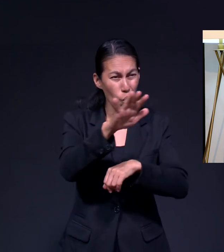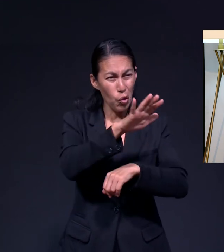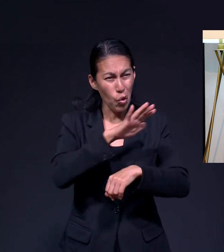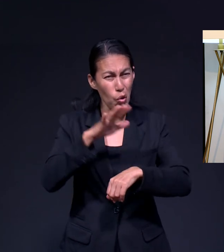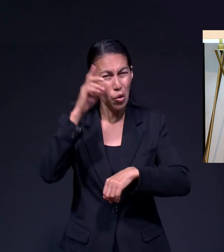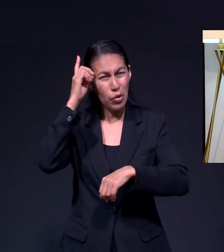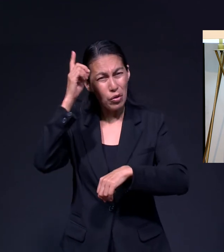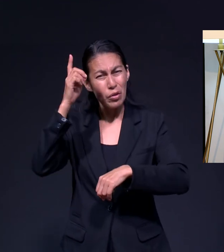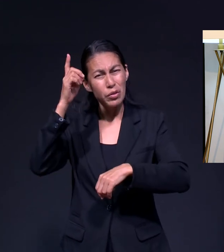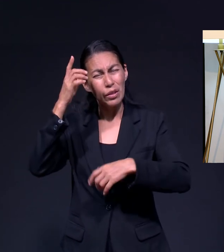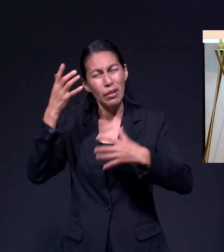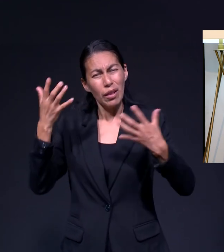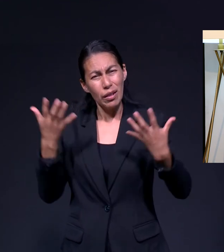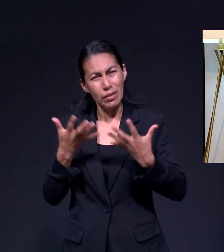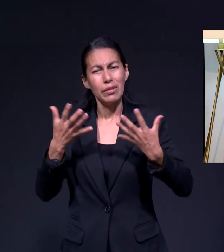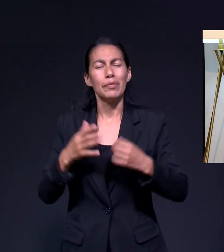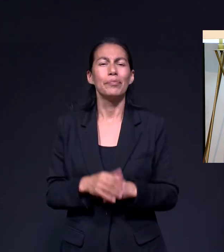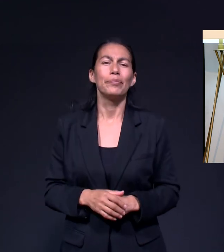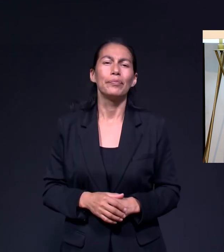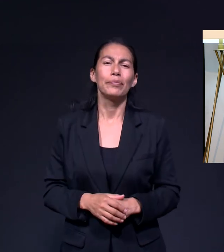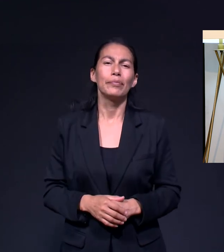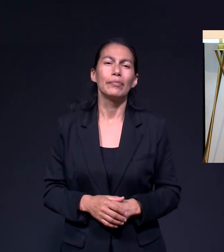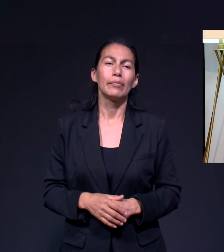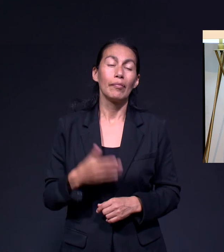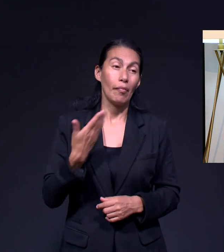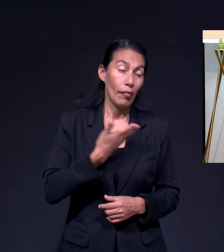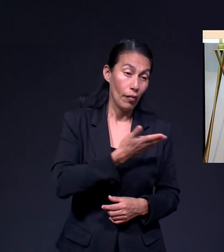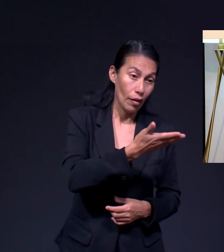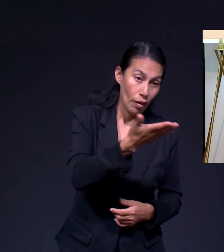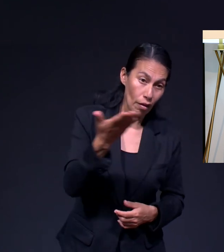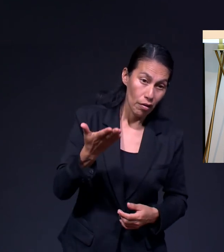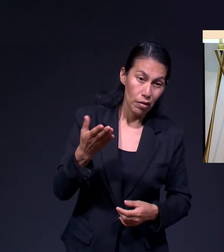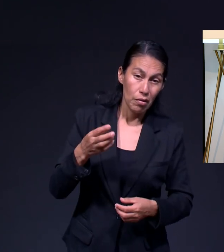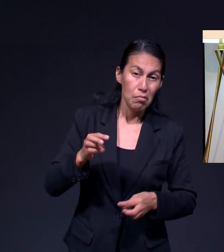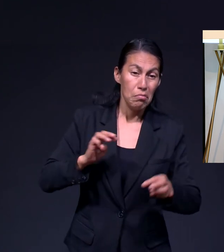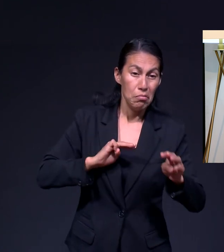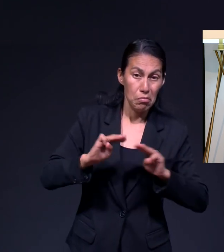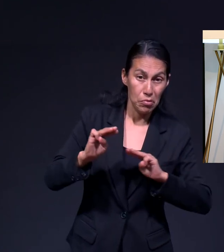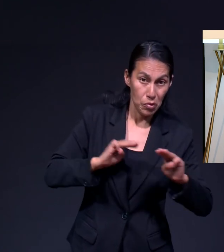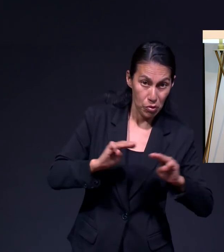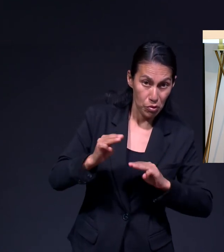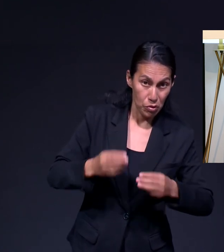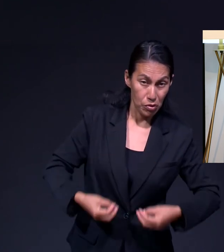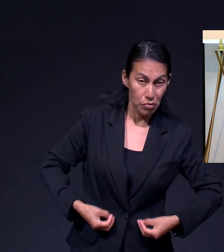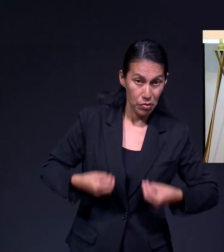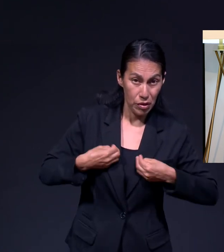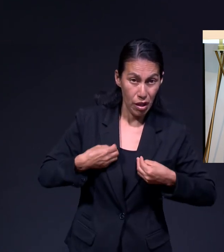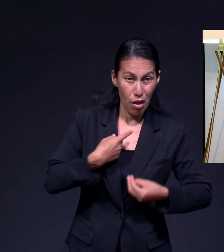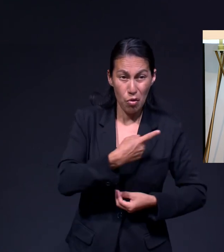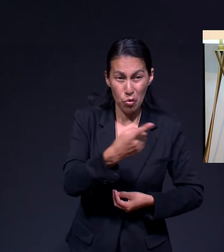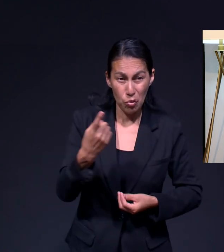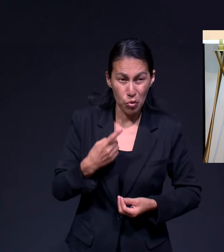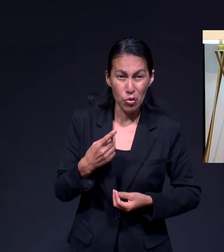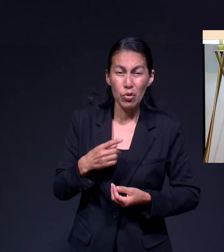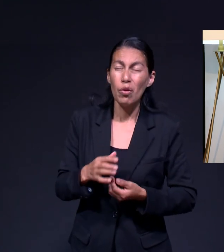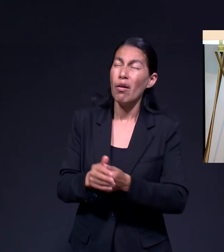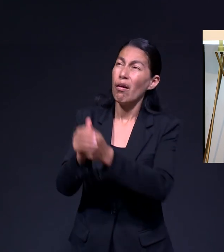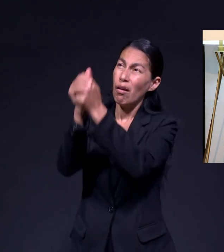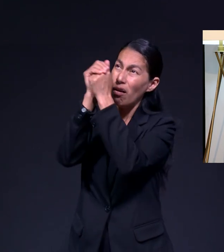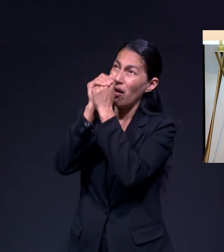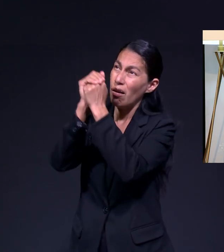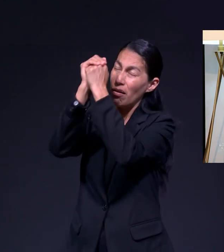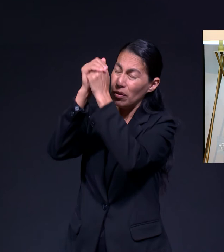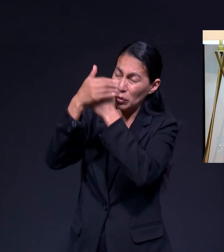glorifican a dios ya nadie más porque esa es la misión de nuestra vida darle a dios